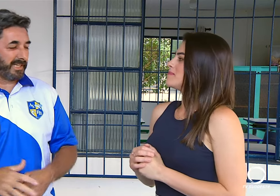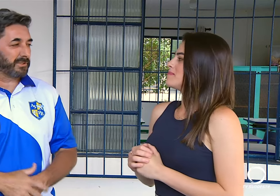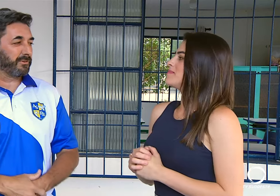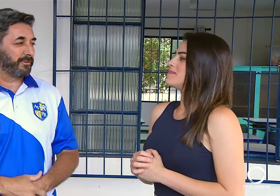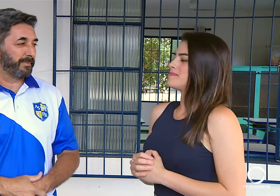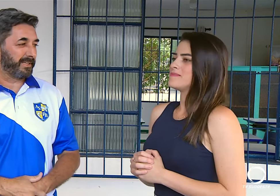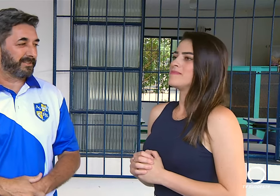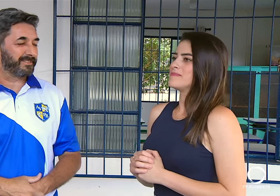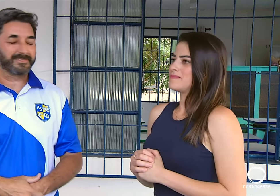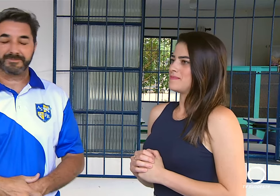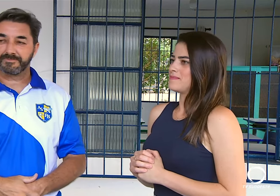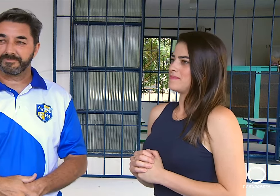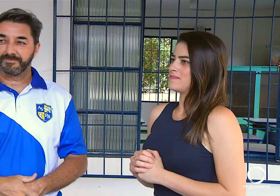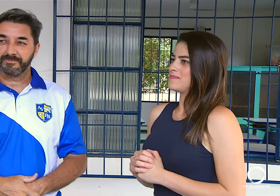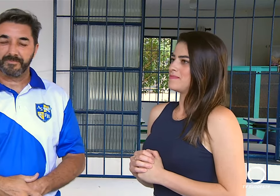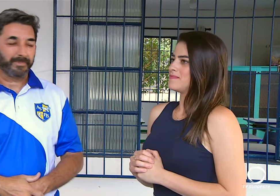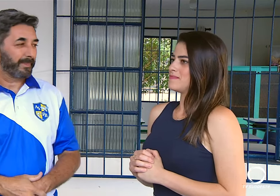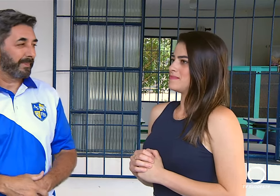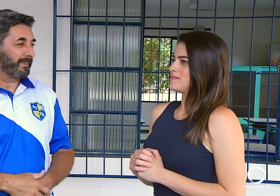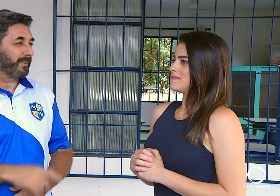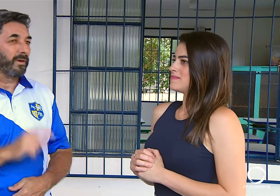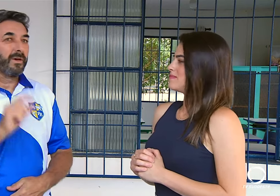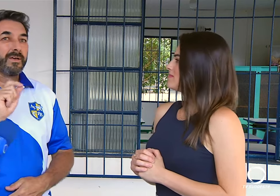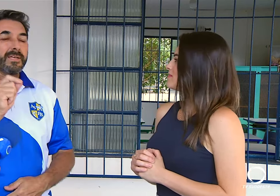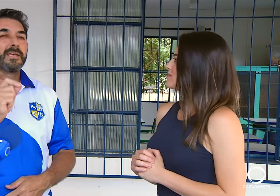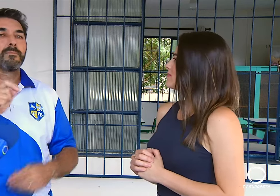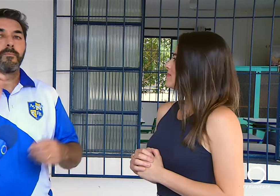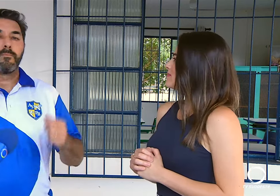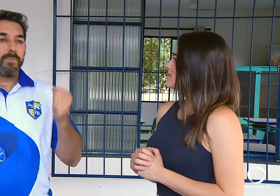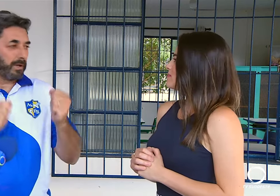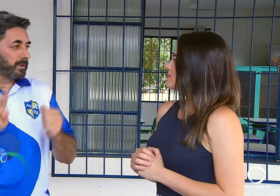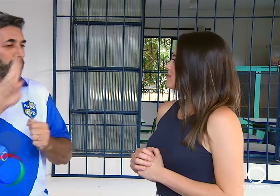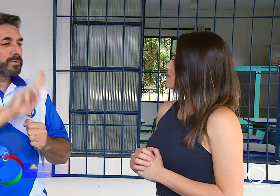de desenvolvimento. Quem pode sofrer isso aqui?